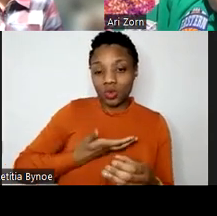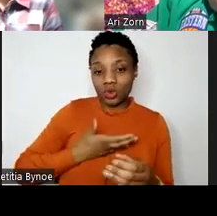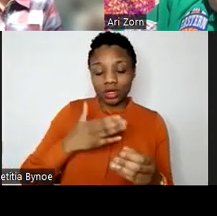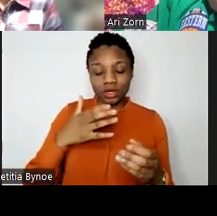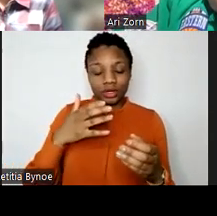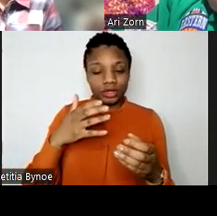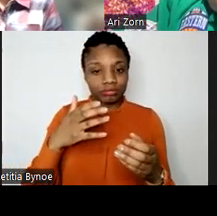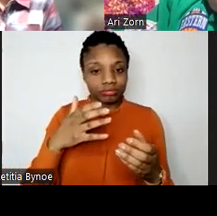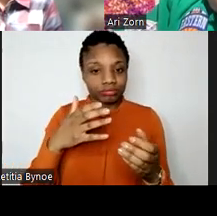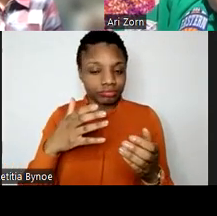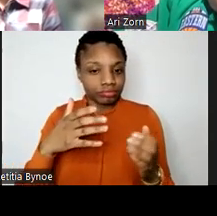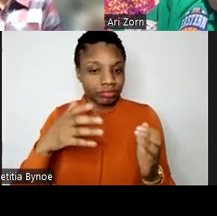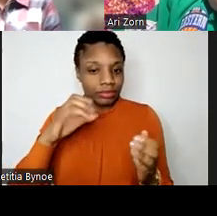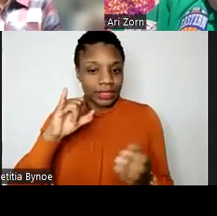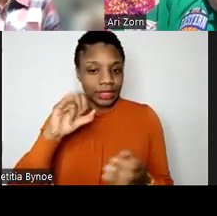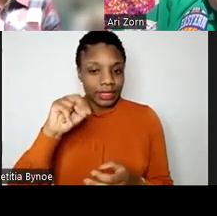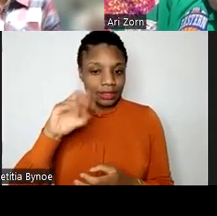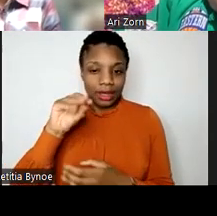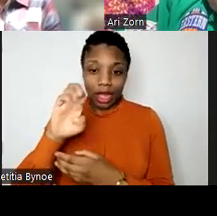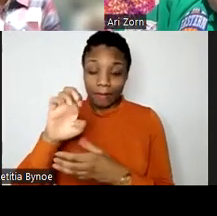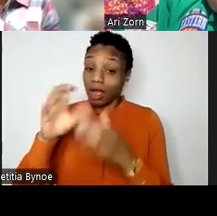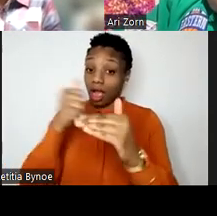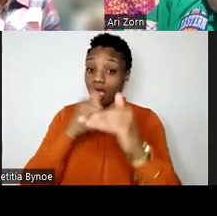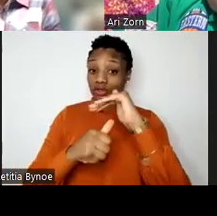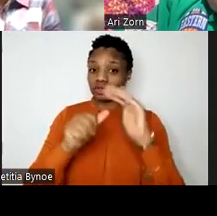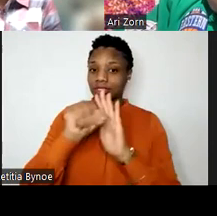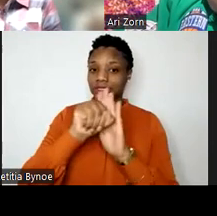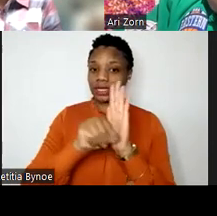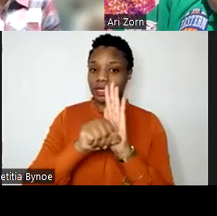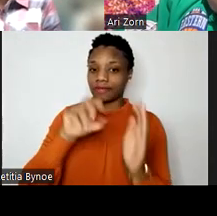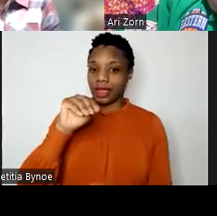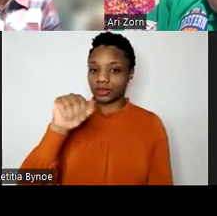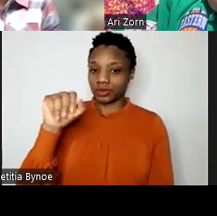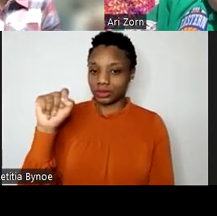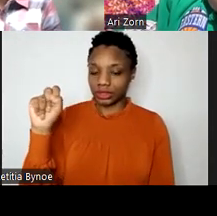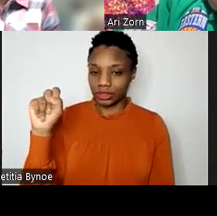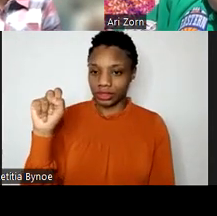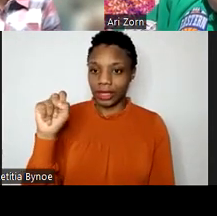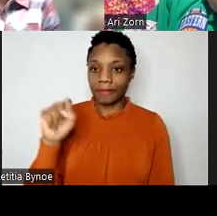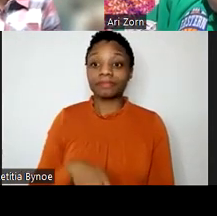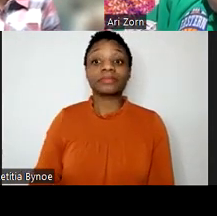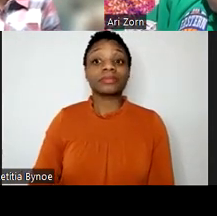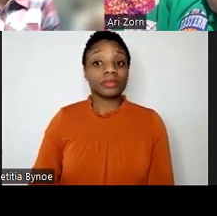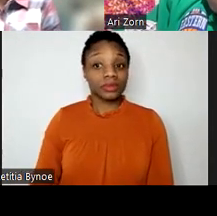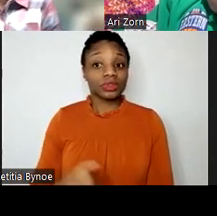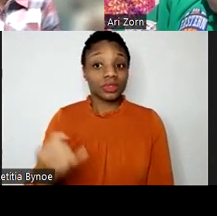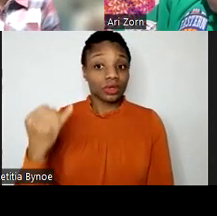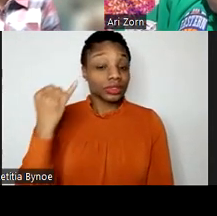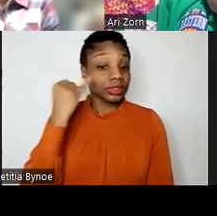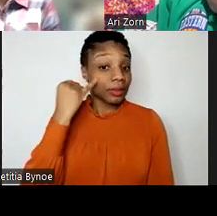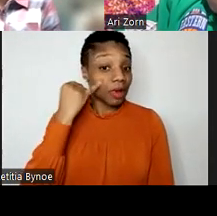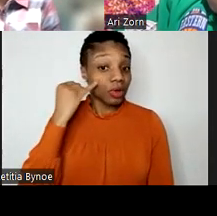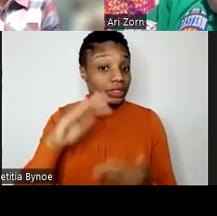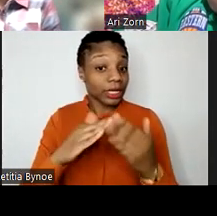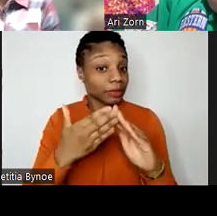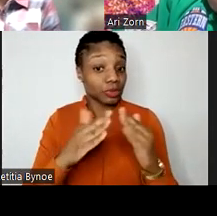eh vivienda que puedan pagar o costear hay hay un límite de ingreso pero